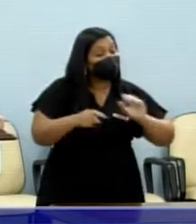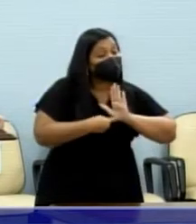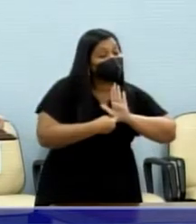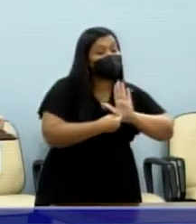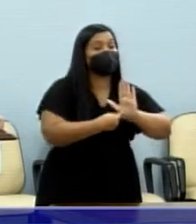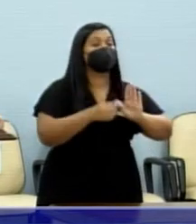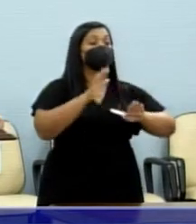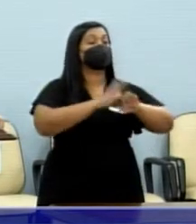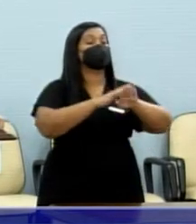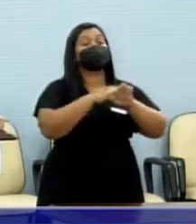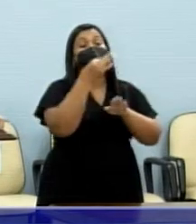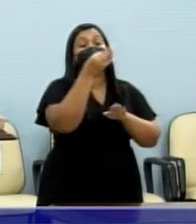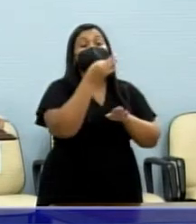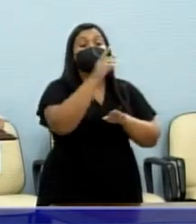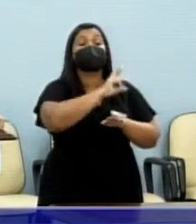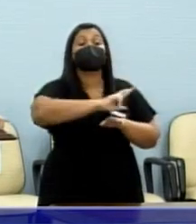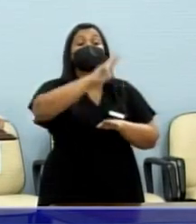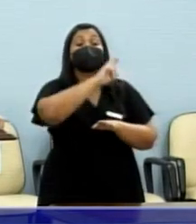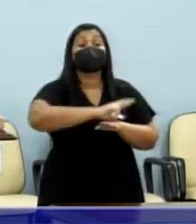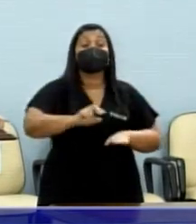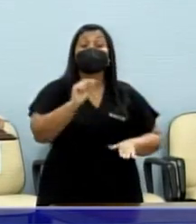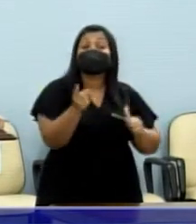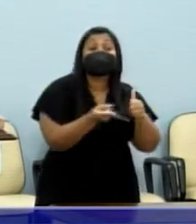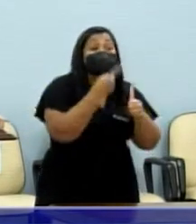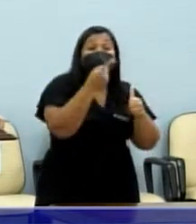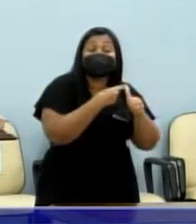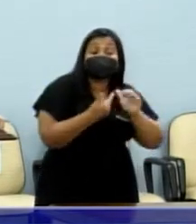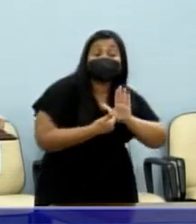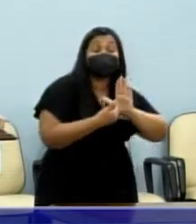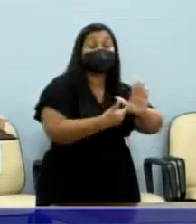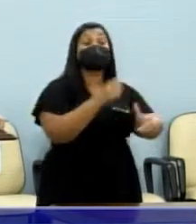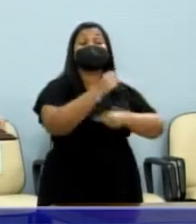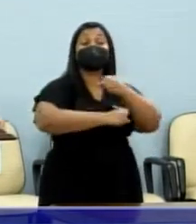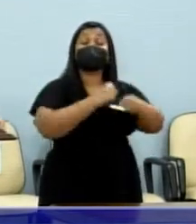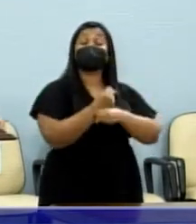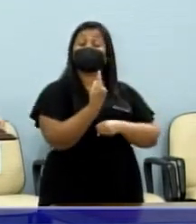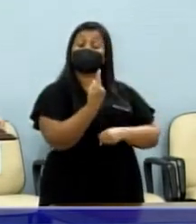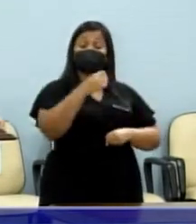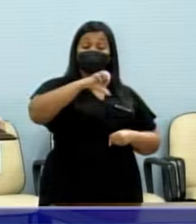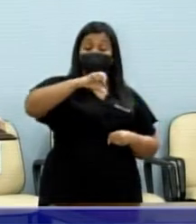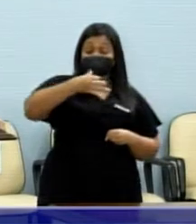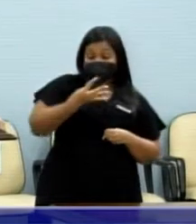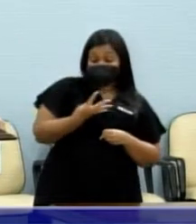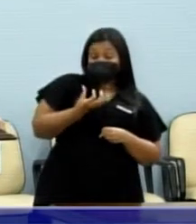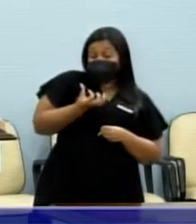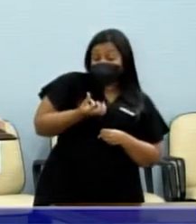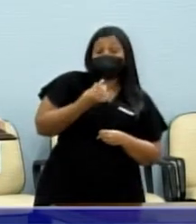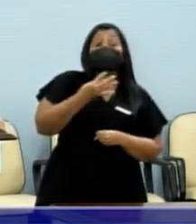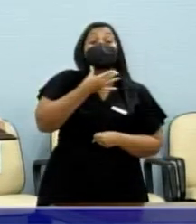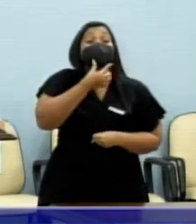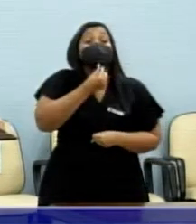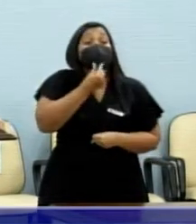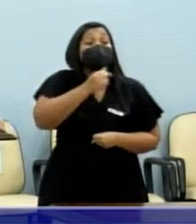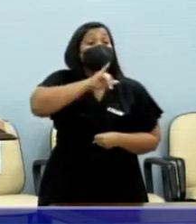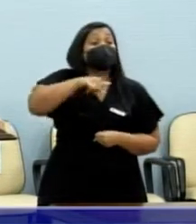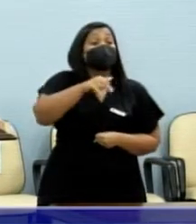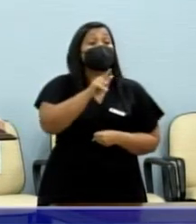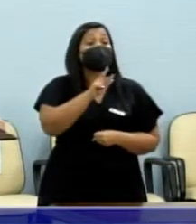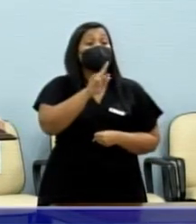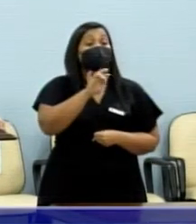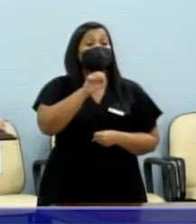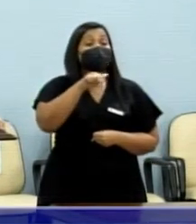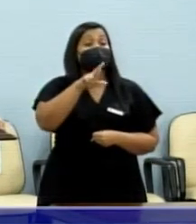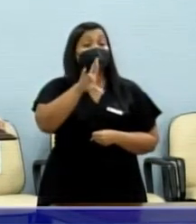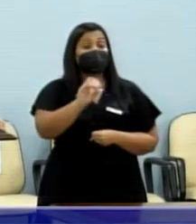sua religião. Quem apresentou isso pela primeira vez foi em 1946, o deputado federal Jorge Amado, o famoso Jorge Amado mesmo, da